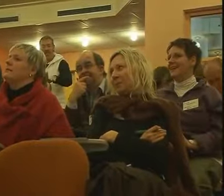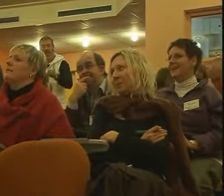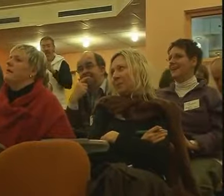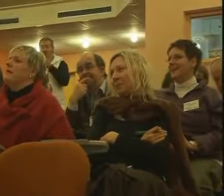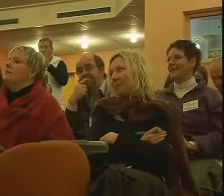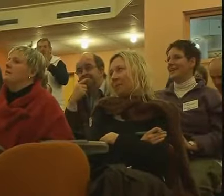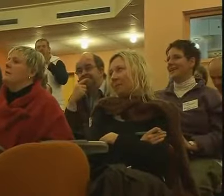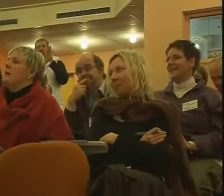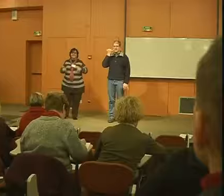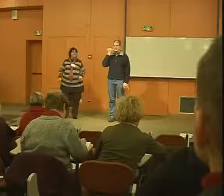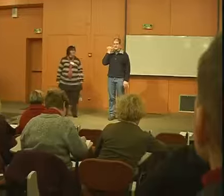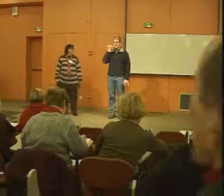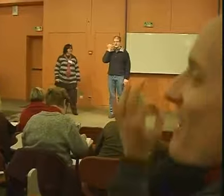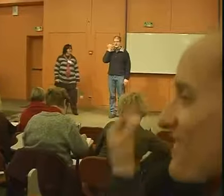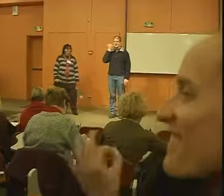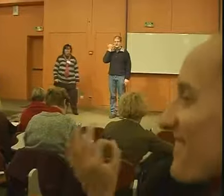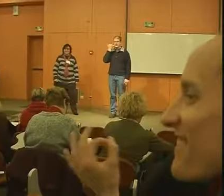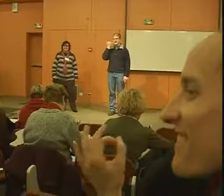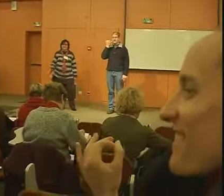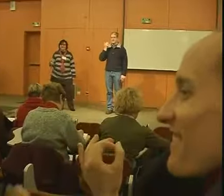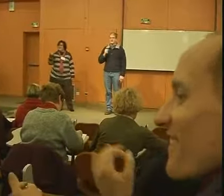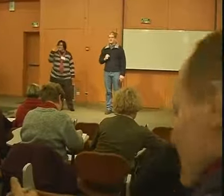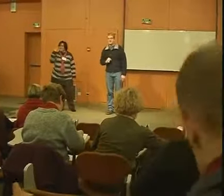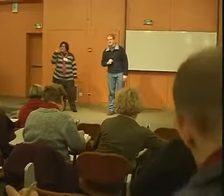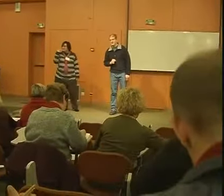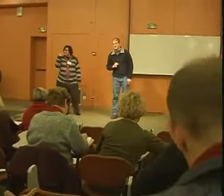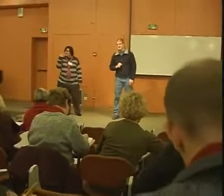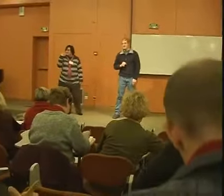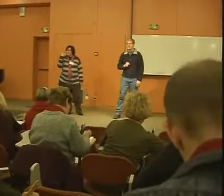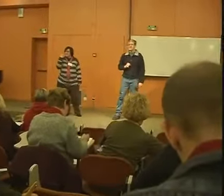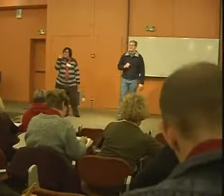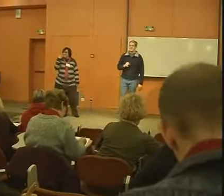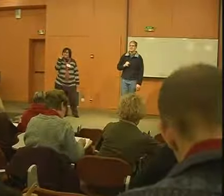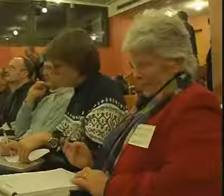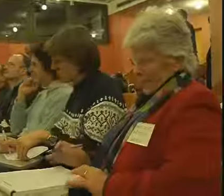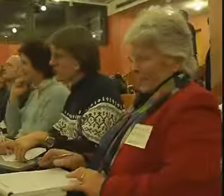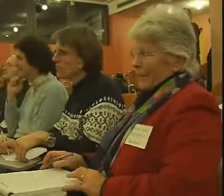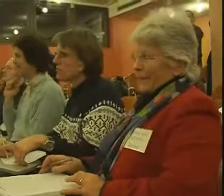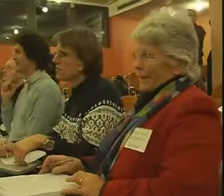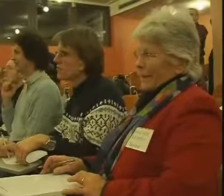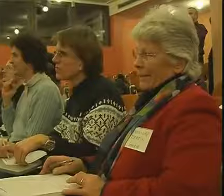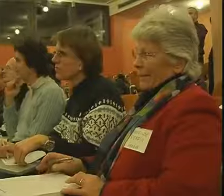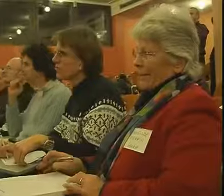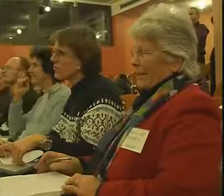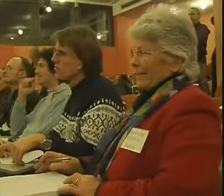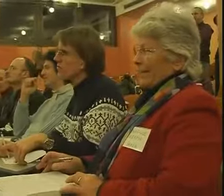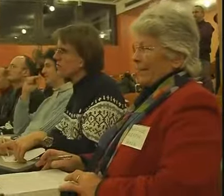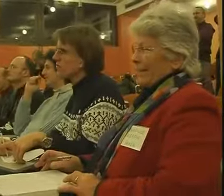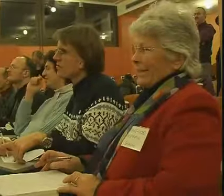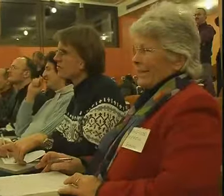elle possède une pleine capacité d'expression. Puisque la Bible n'a encore jamais été traduite, nombre de mots de